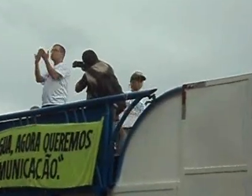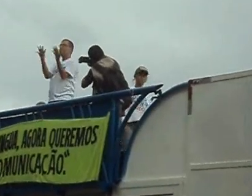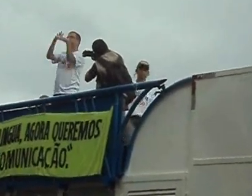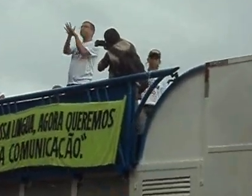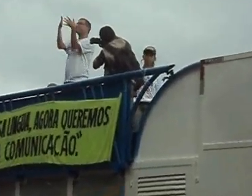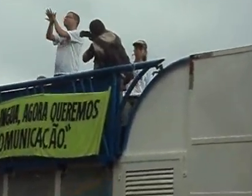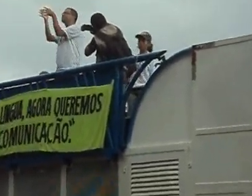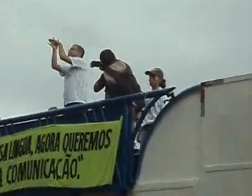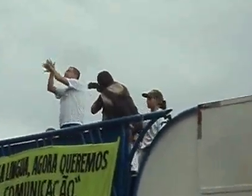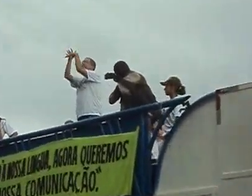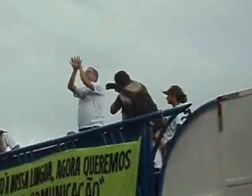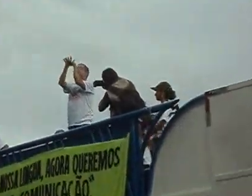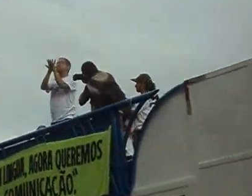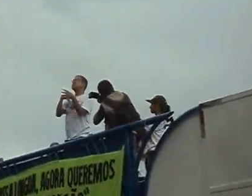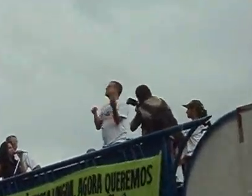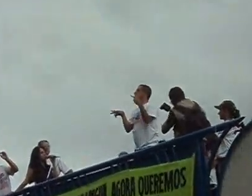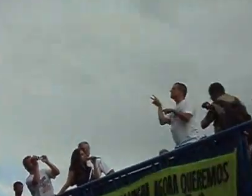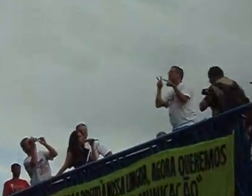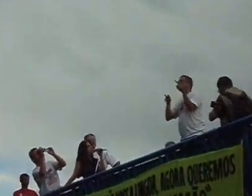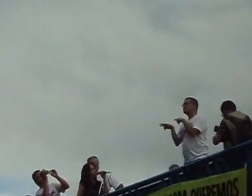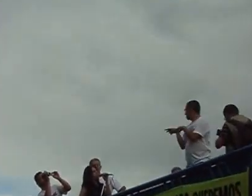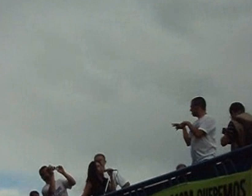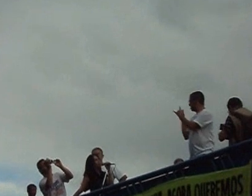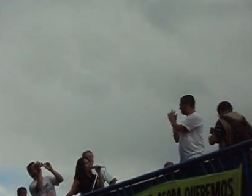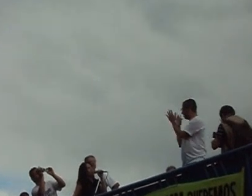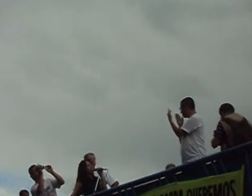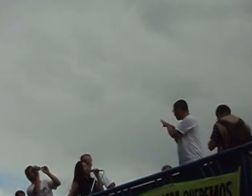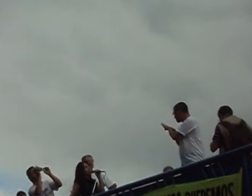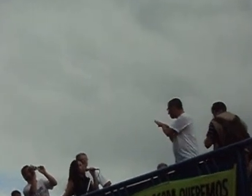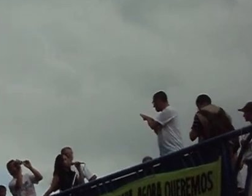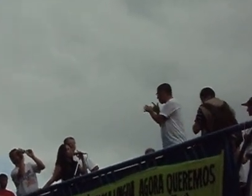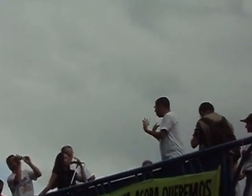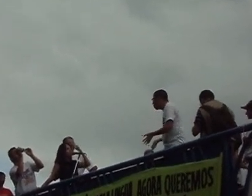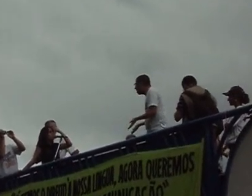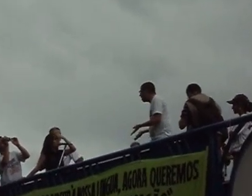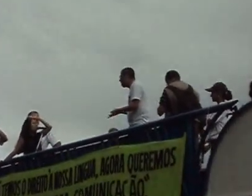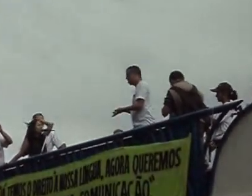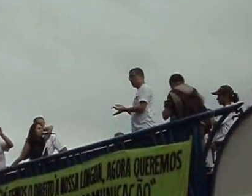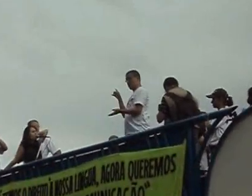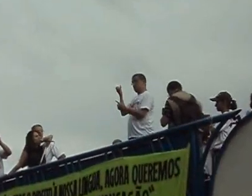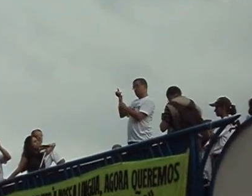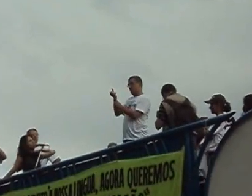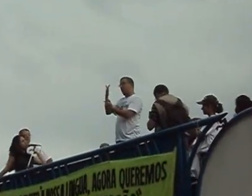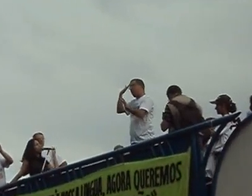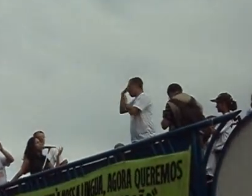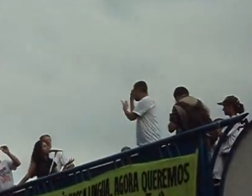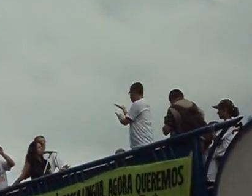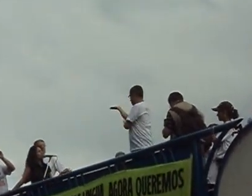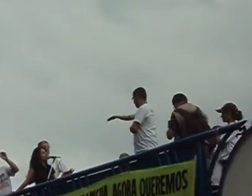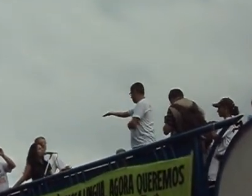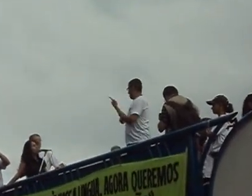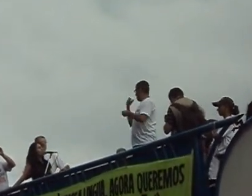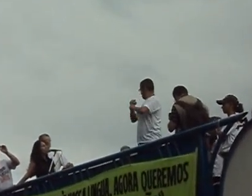Messias Ramos, mestrando da Universidade de Brasília, com a palavra agora. Eu fiquei muito surpreso, como assim o